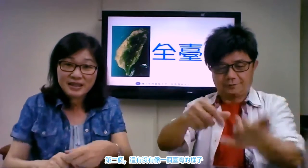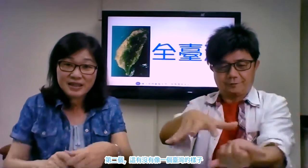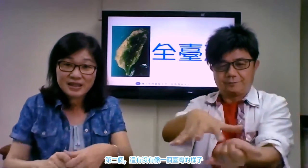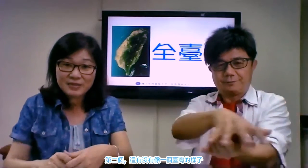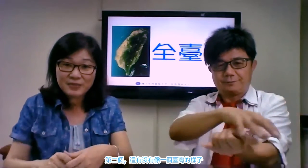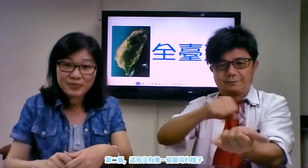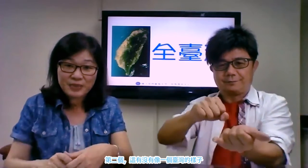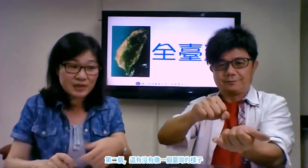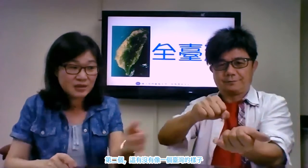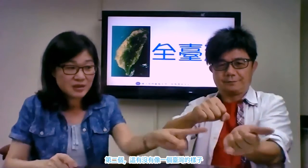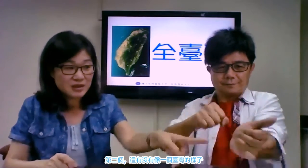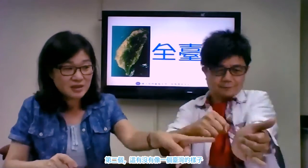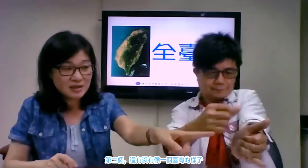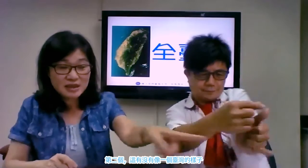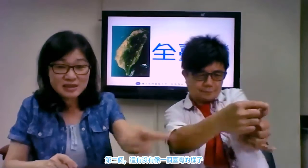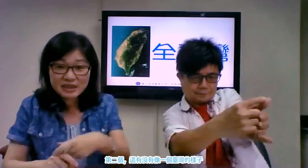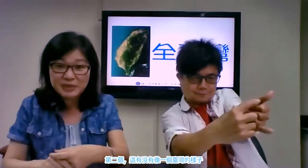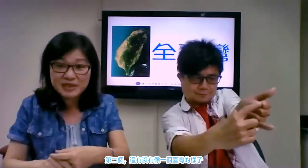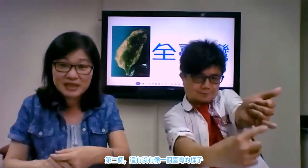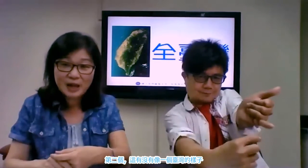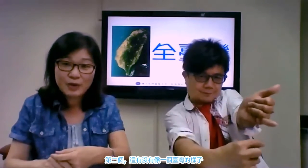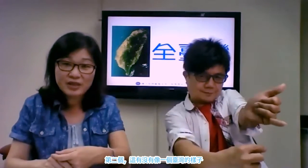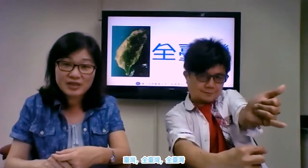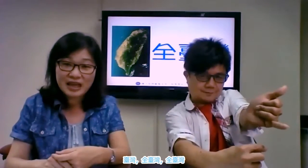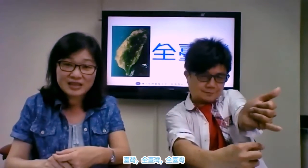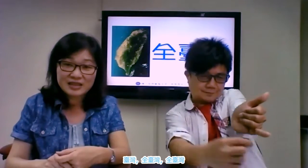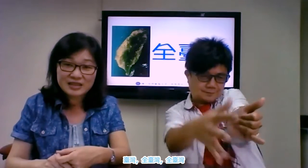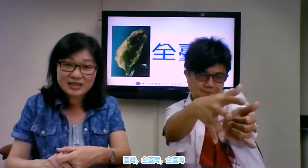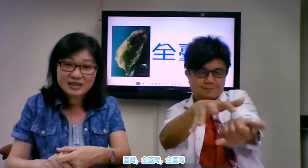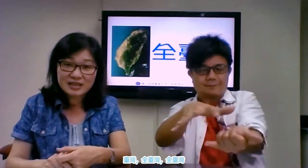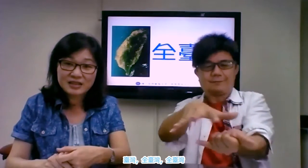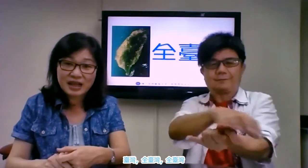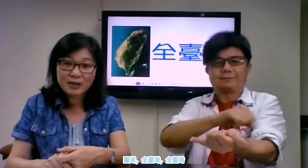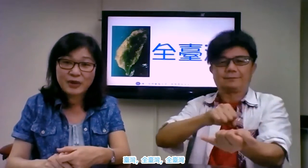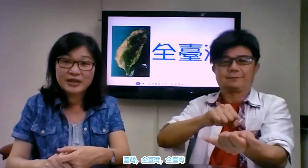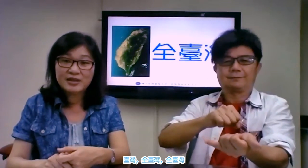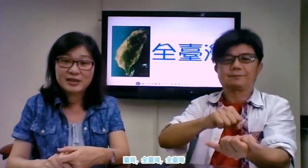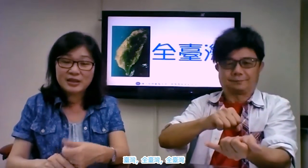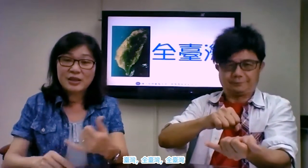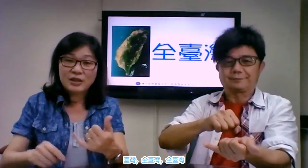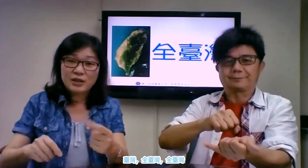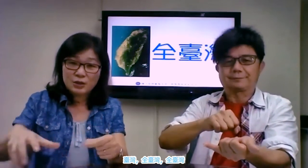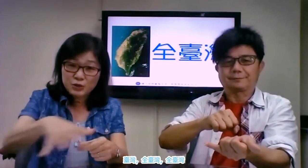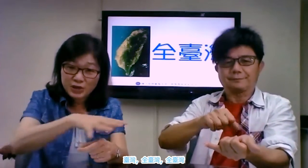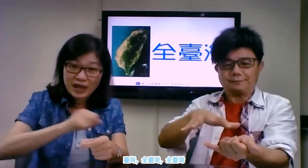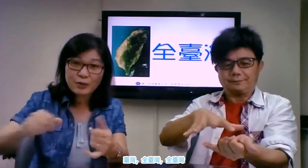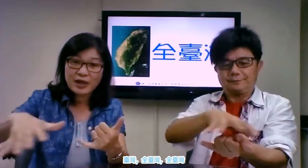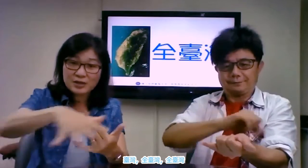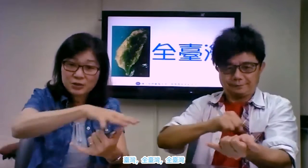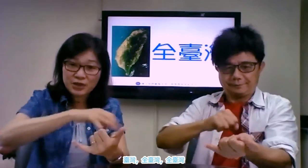个，这个有没有像一个台湾的样子？啊，台湾，全台湾，全台